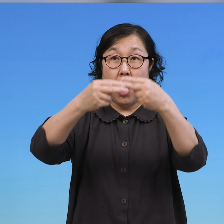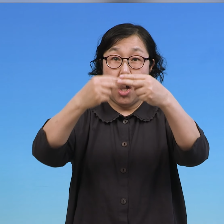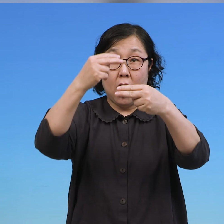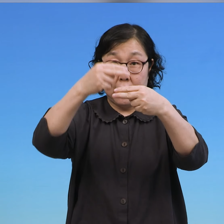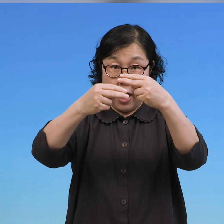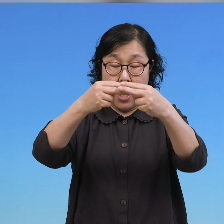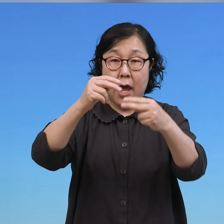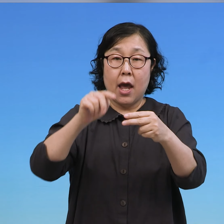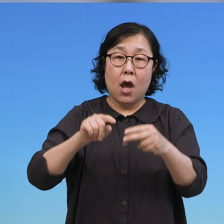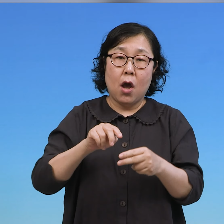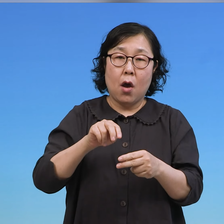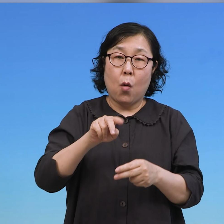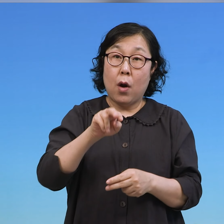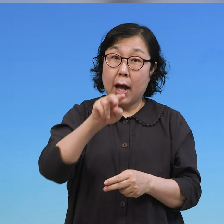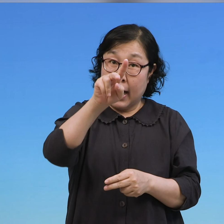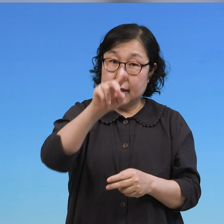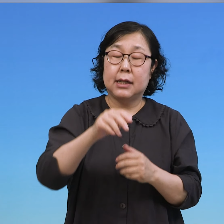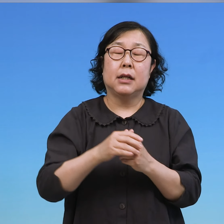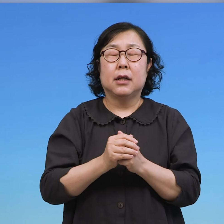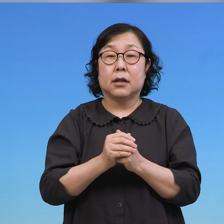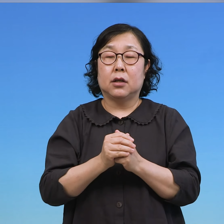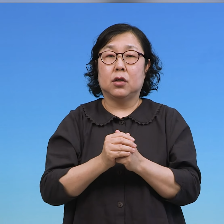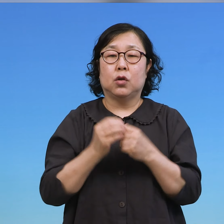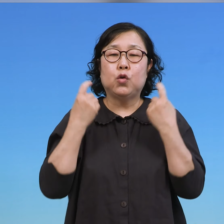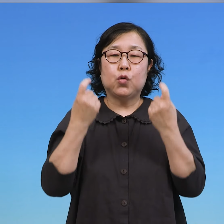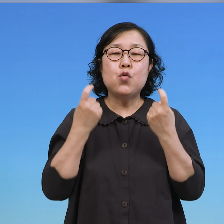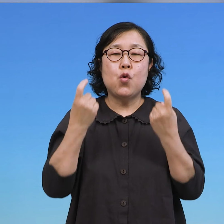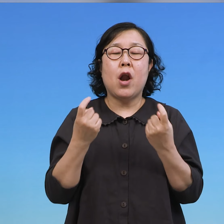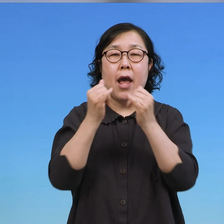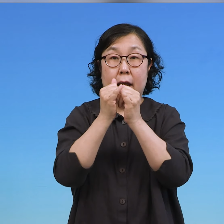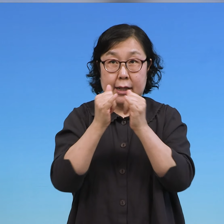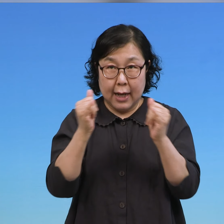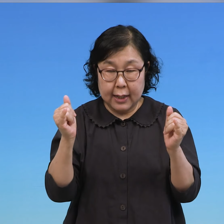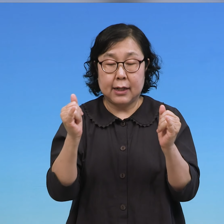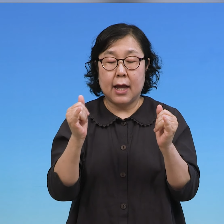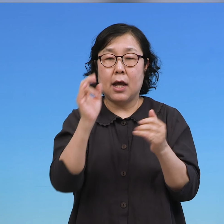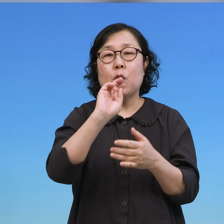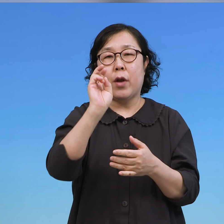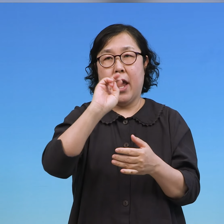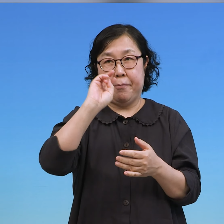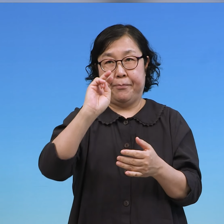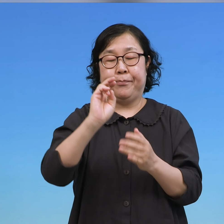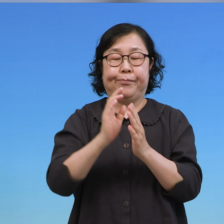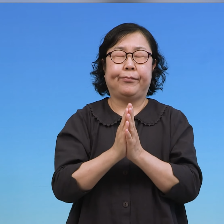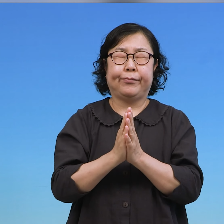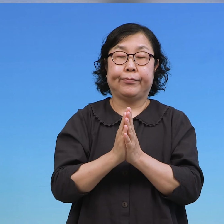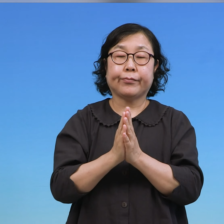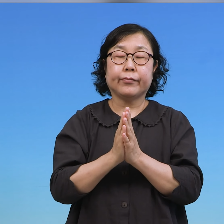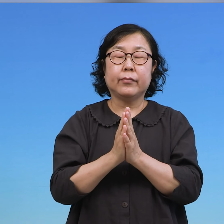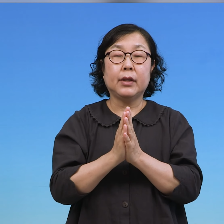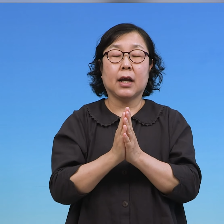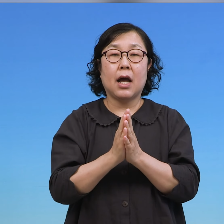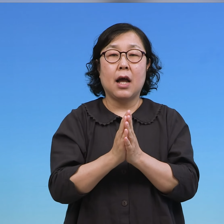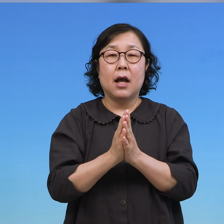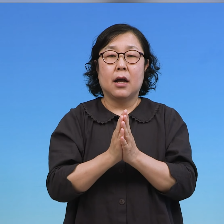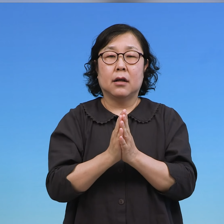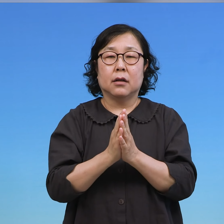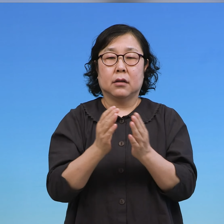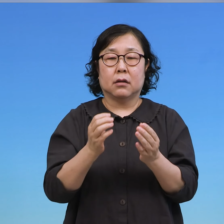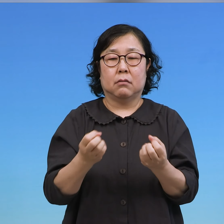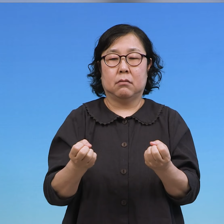오늘 본문은 이제 그 시리즈 중에 한 편이거든요. 그러니까 절기 때 예루살렘으로 가는